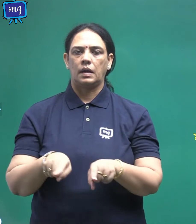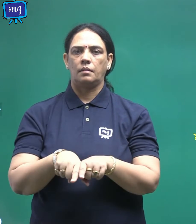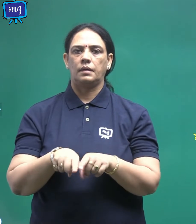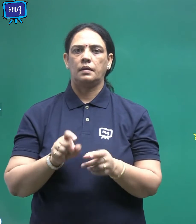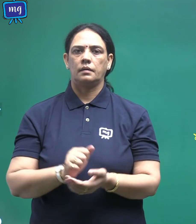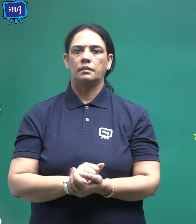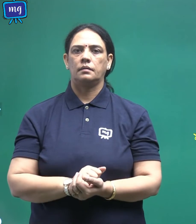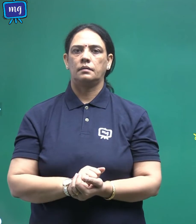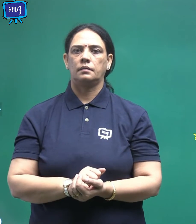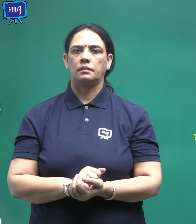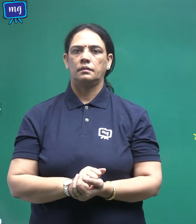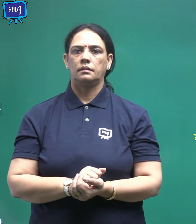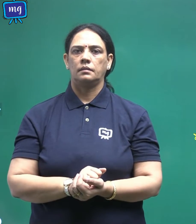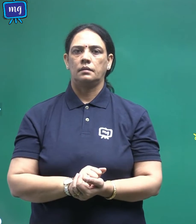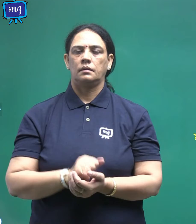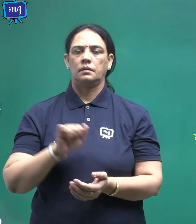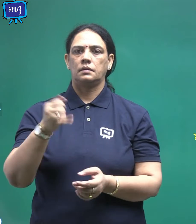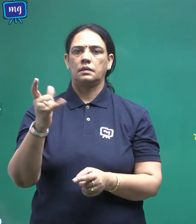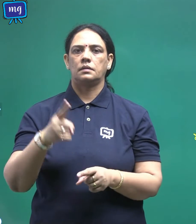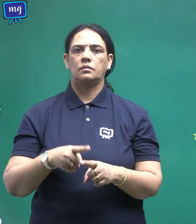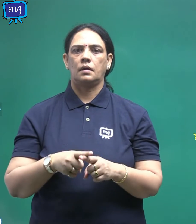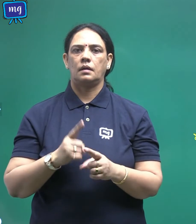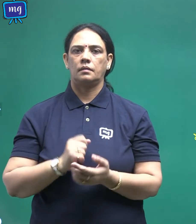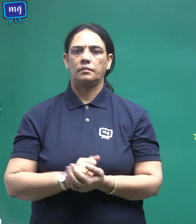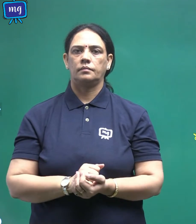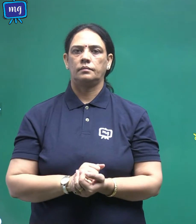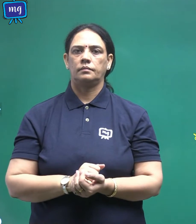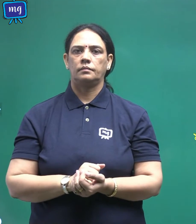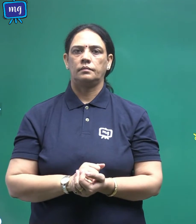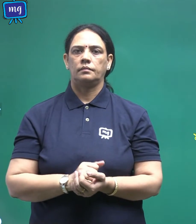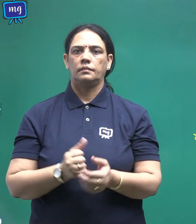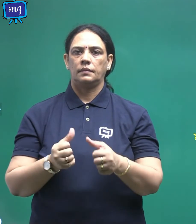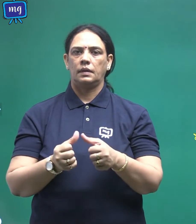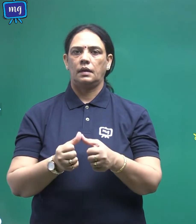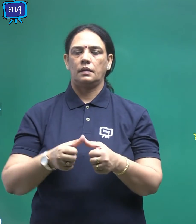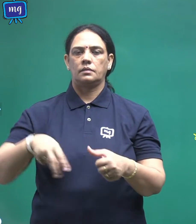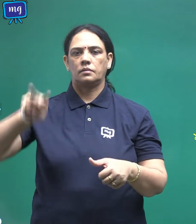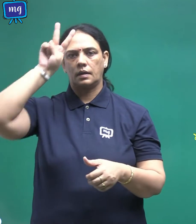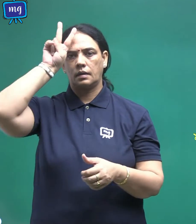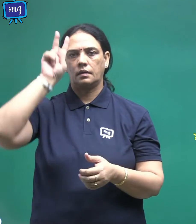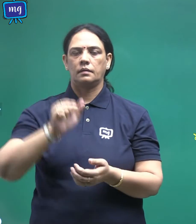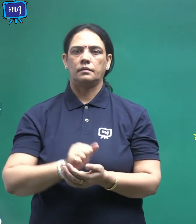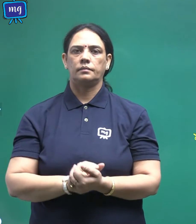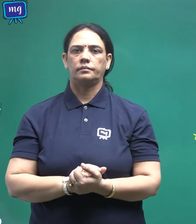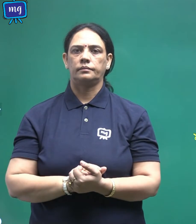बराबर 6 गुणा A स्क्वायर।